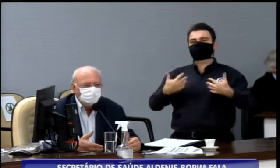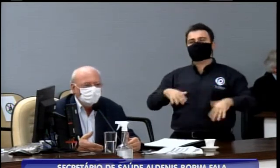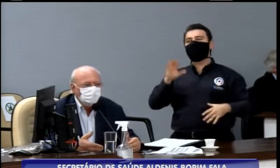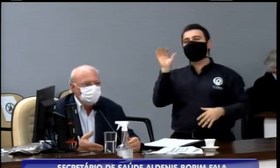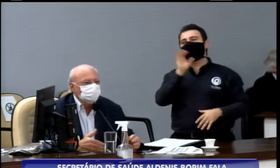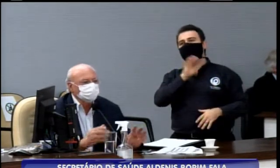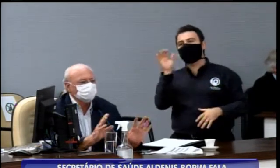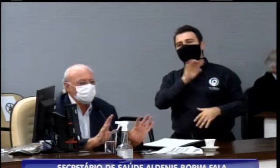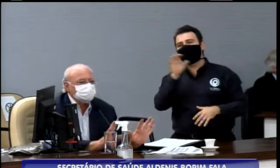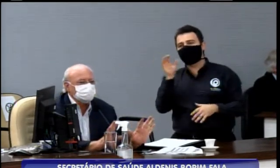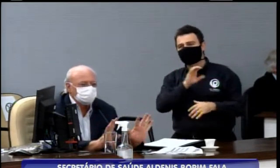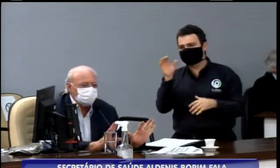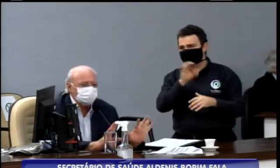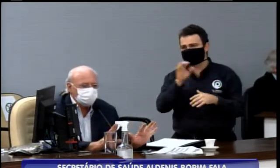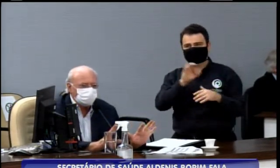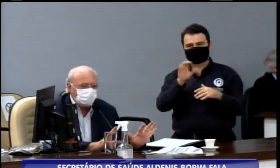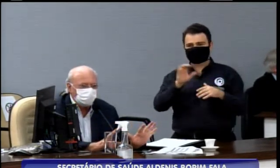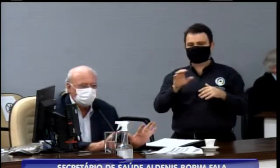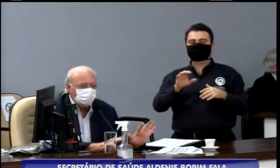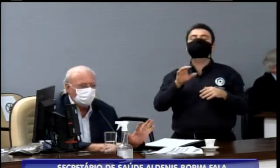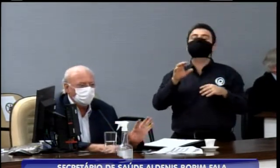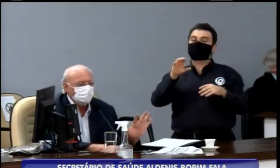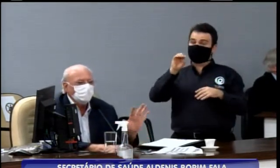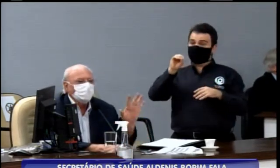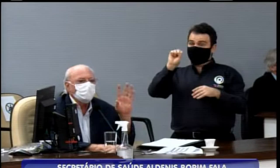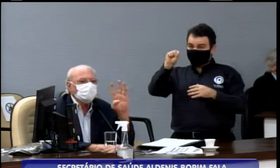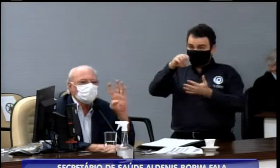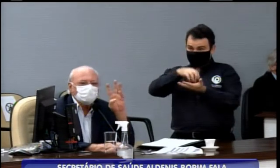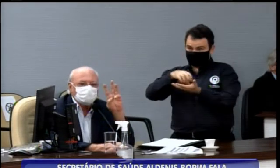trâmite. Então, 7 solicitaram,